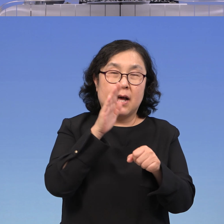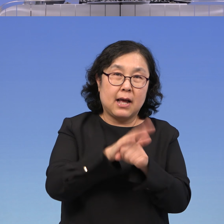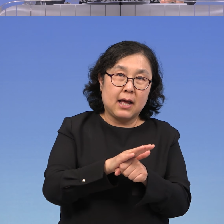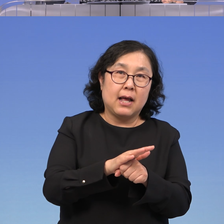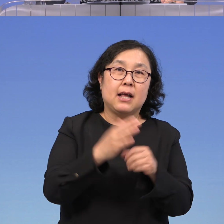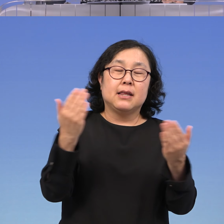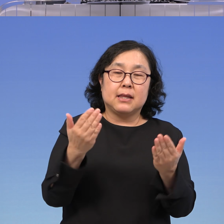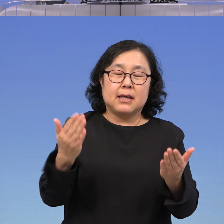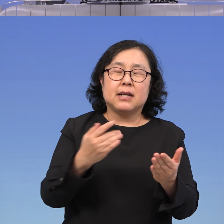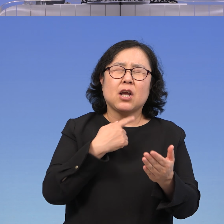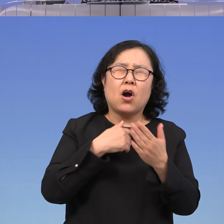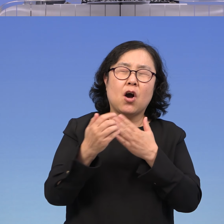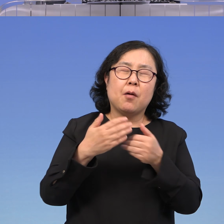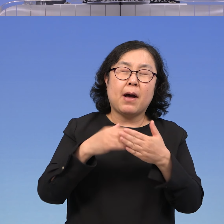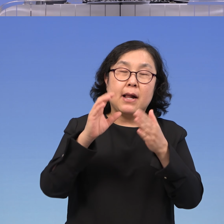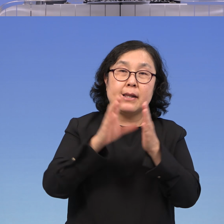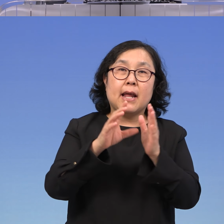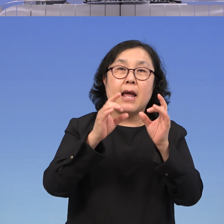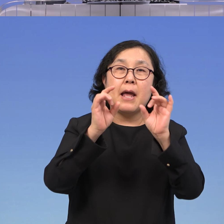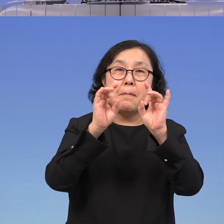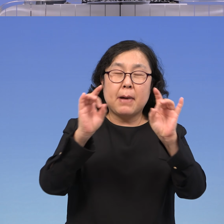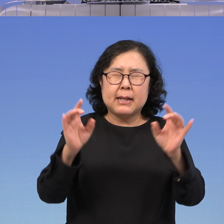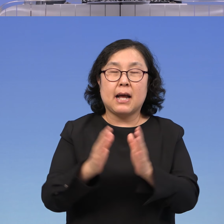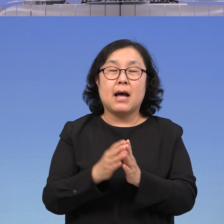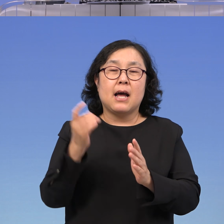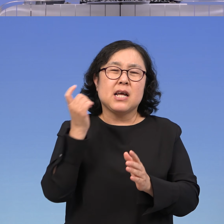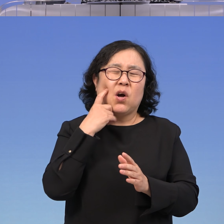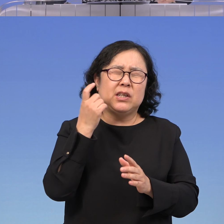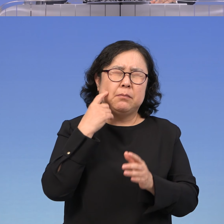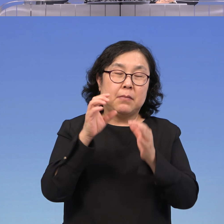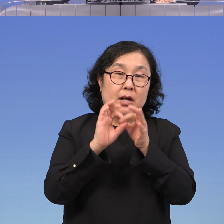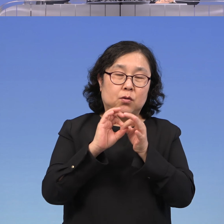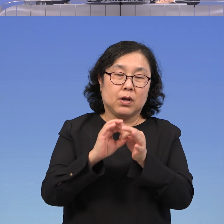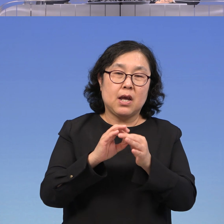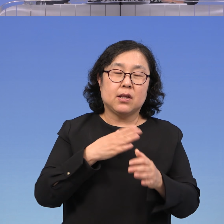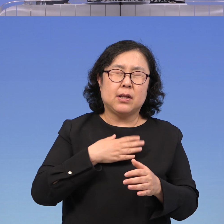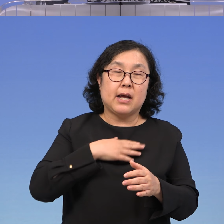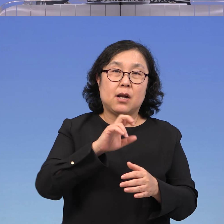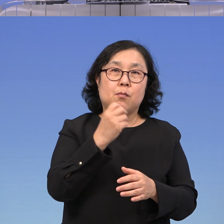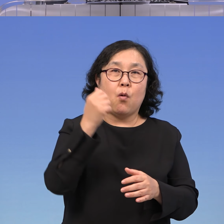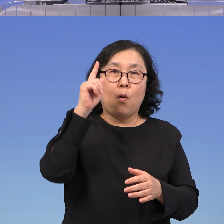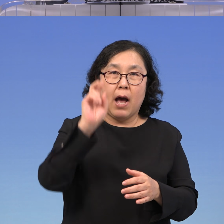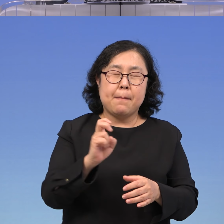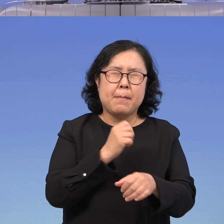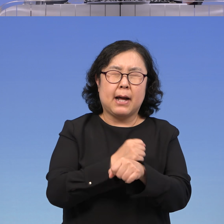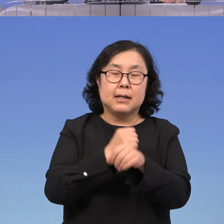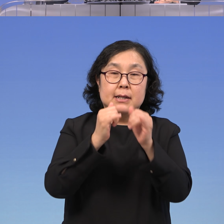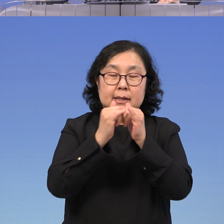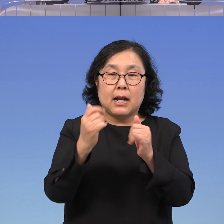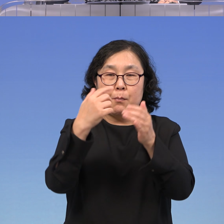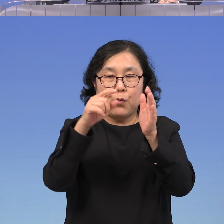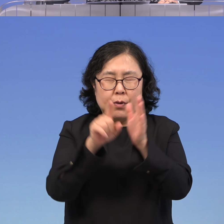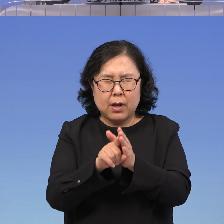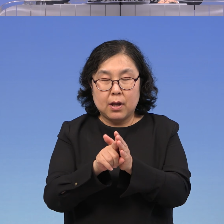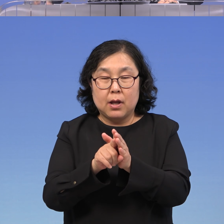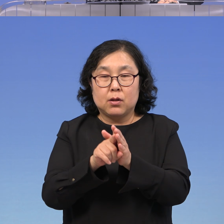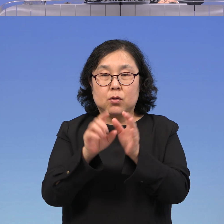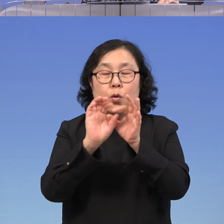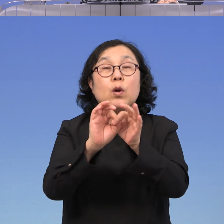가짜 뉴스를 가지고 나를 모함하고 상처를 주는 일을 통해서 저분이 진짜 치유 받을 수 있기를 원하고